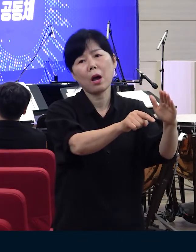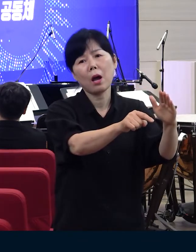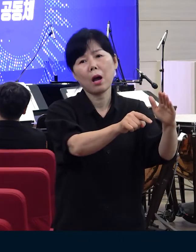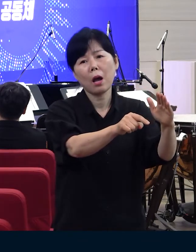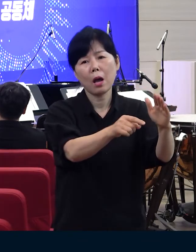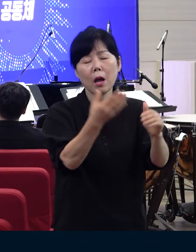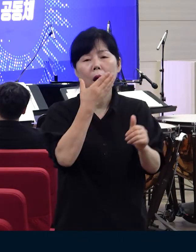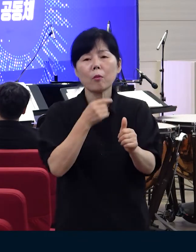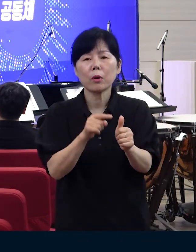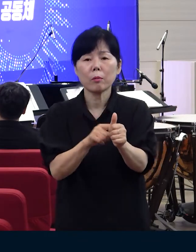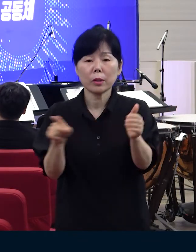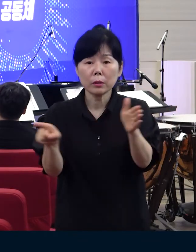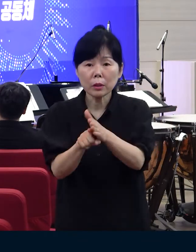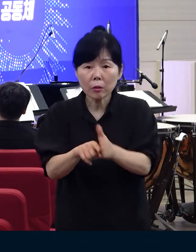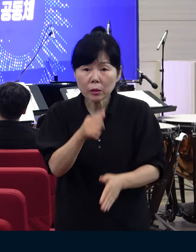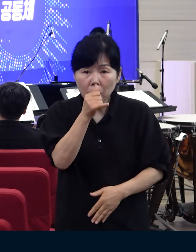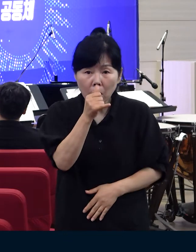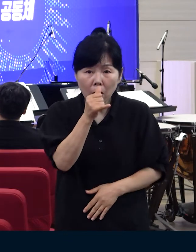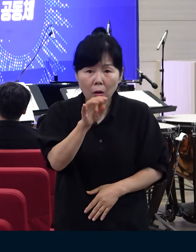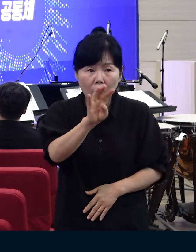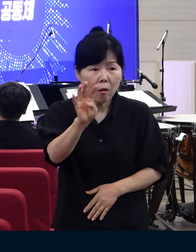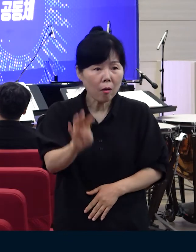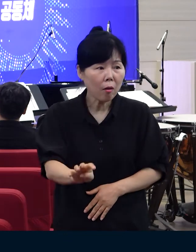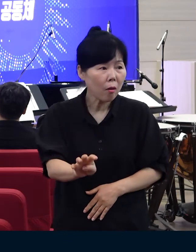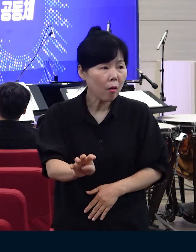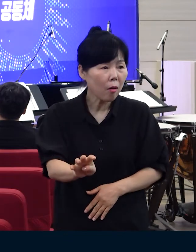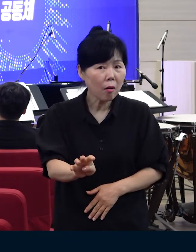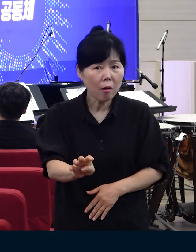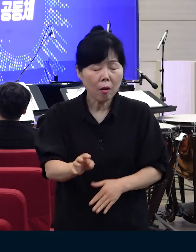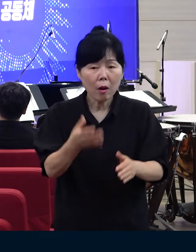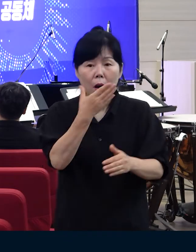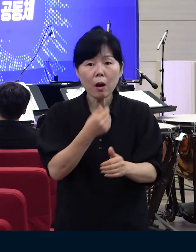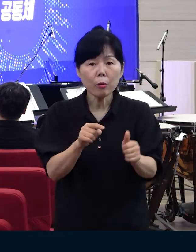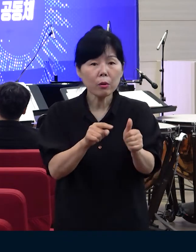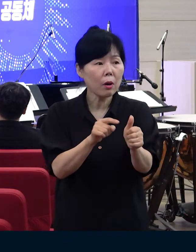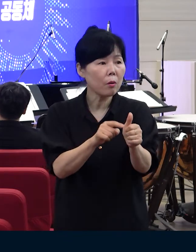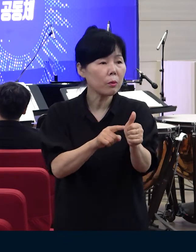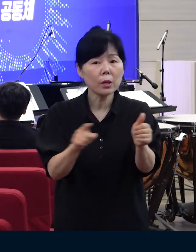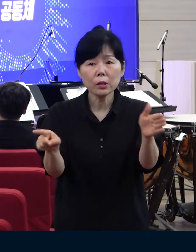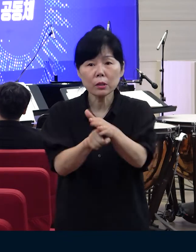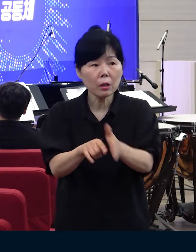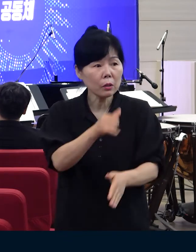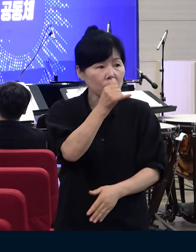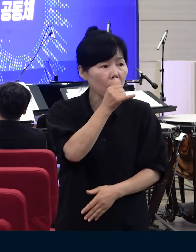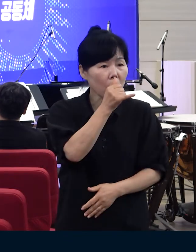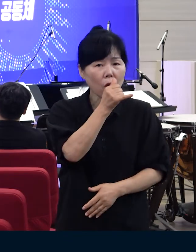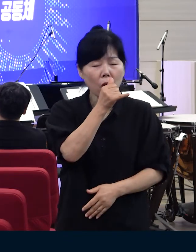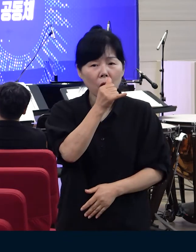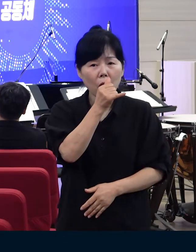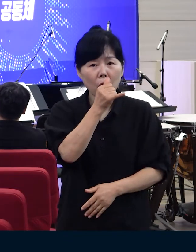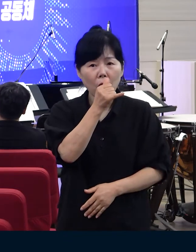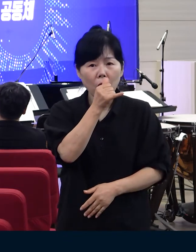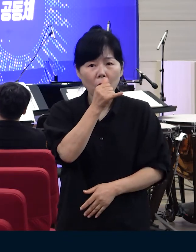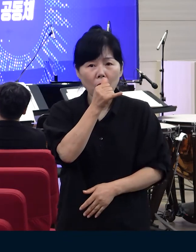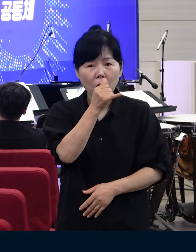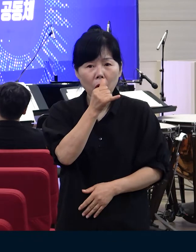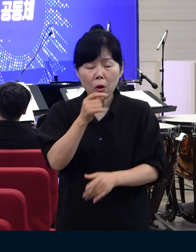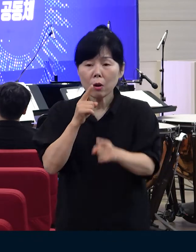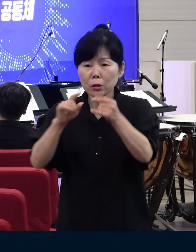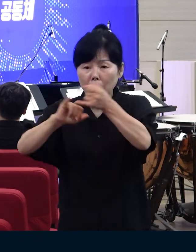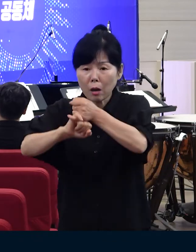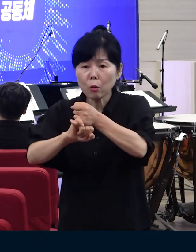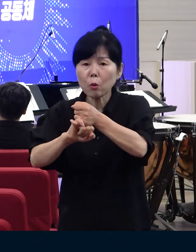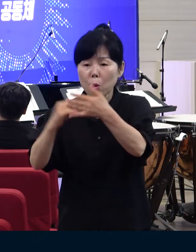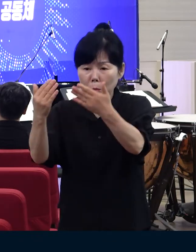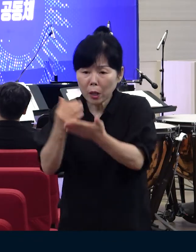신앙은 어디 있습니까? 이 모든 것 속에서 아브라함의 신앙은 어디 있냐 그 말이에요. 결국은 현실적인 것과